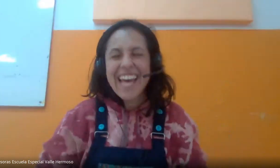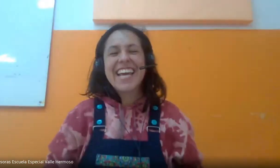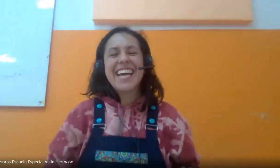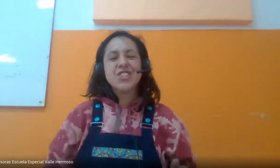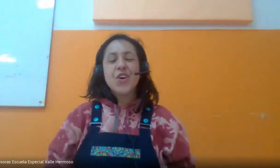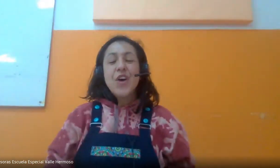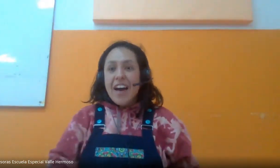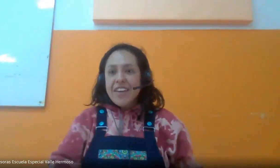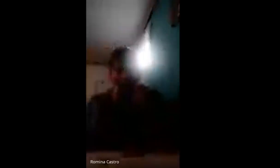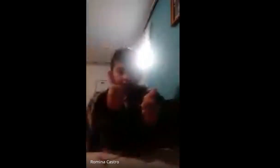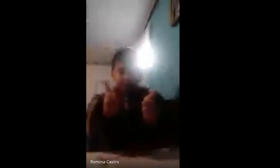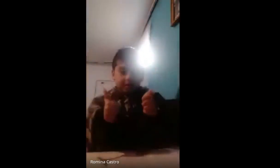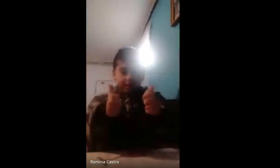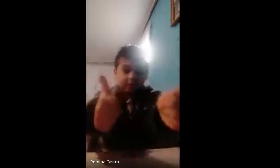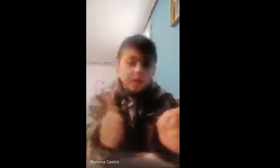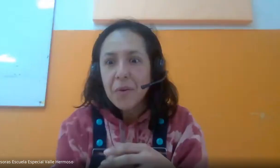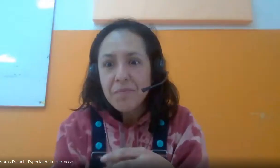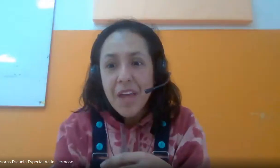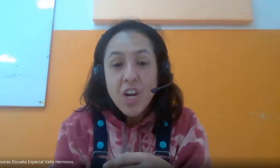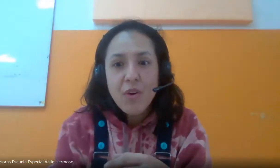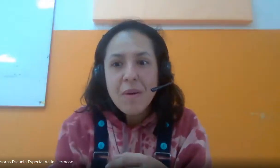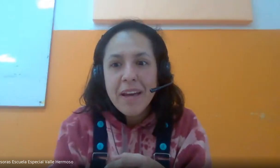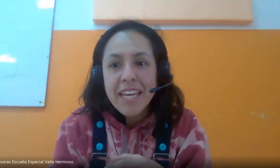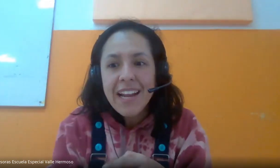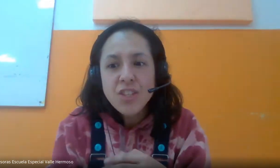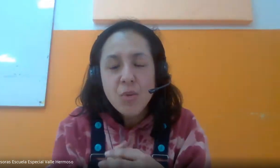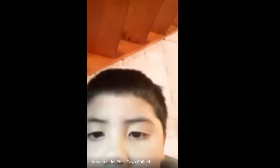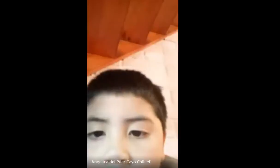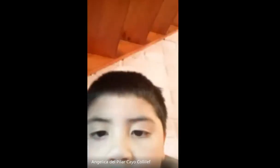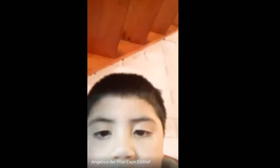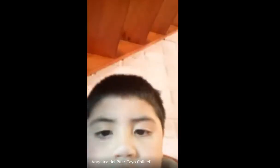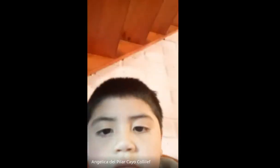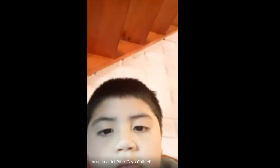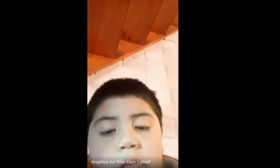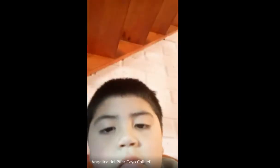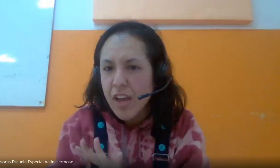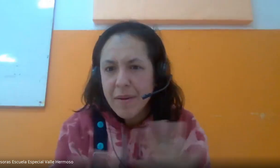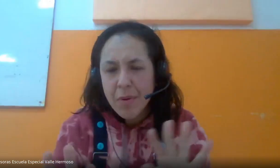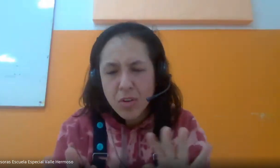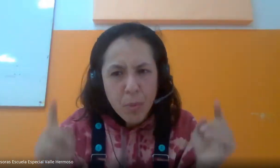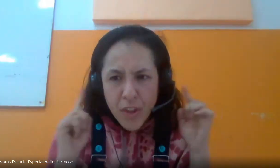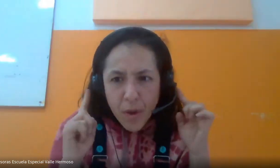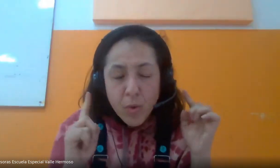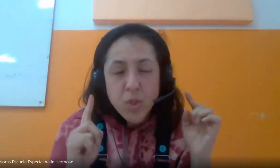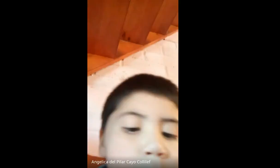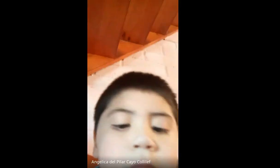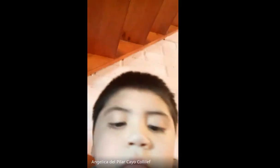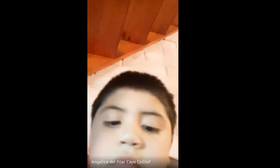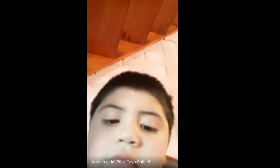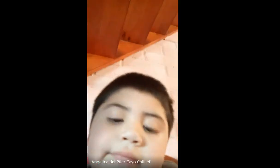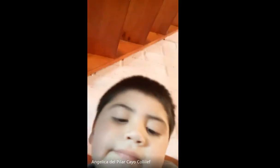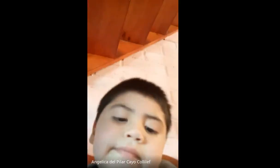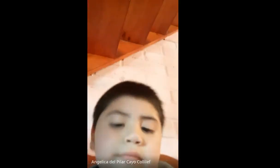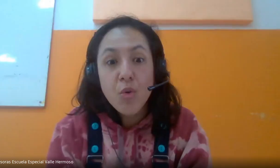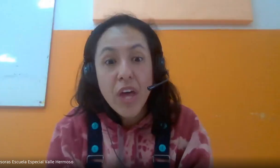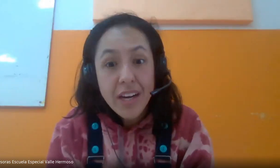Bien, eso. A ver, vamos a hacer un juego. Nos vamos a imaginar que somos sordos, ¿ya? No sabemos, nos podemos escuchar. Nos vamos a saludar